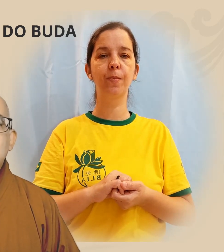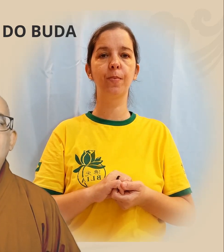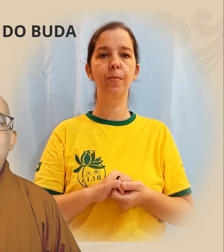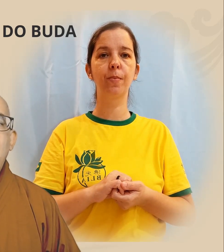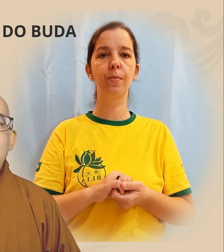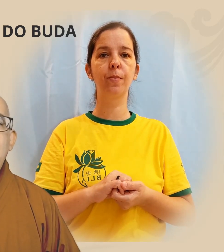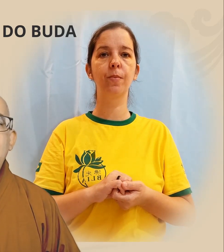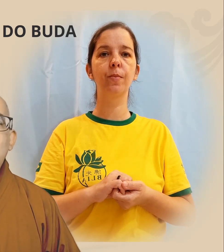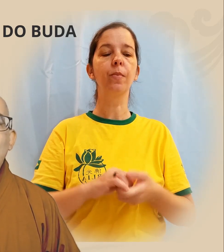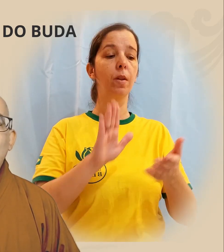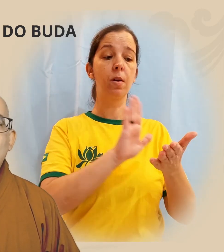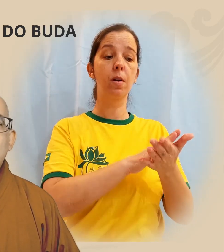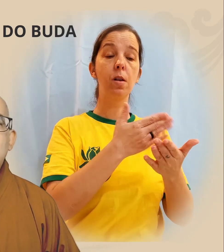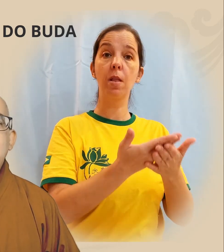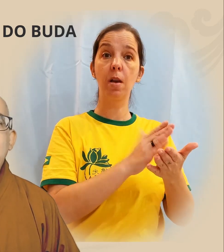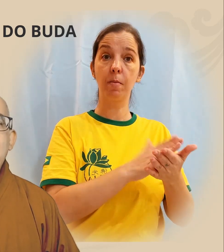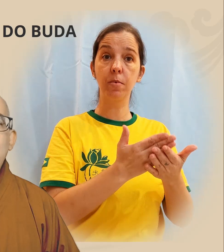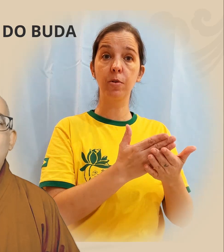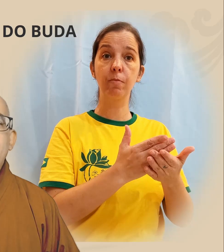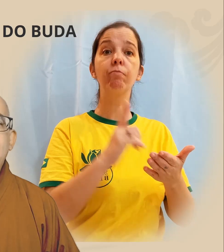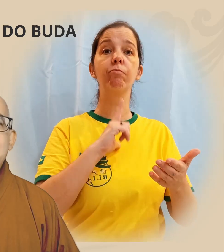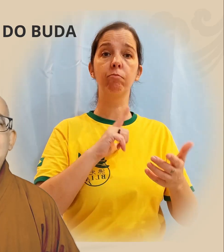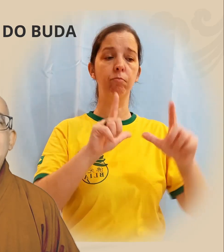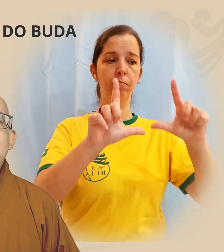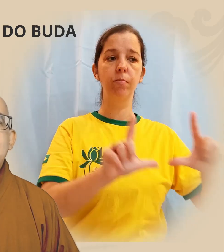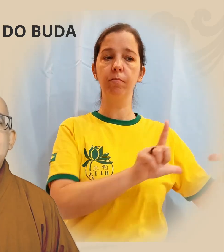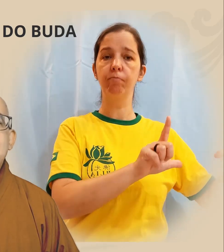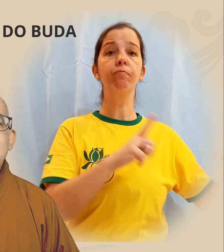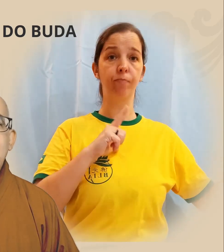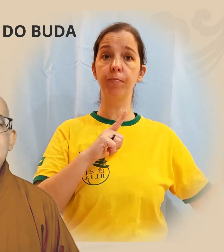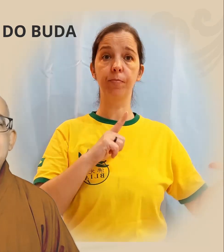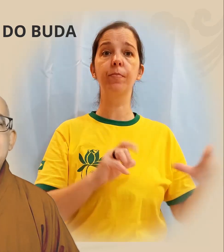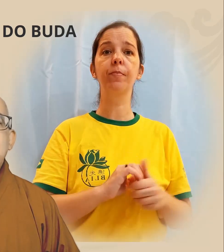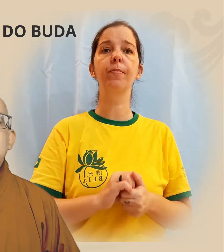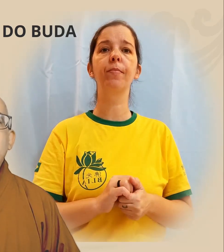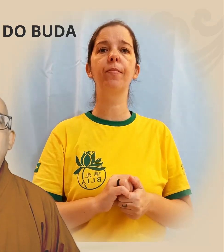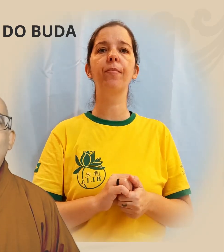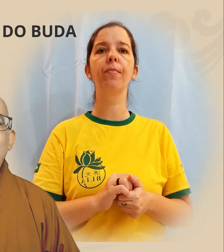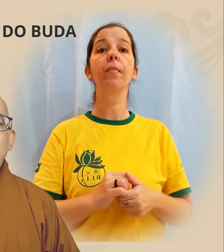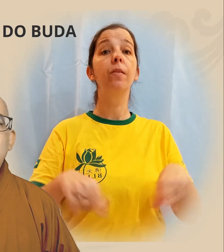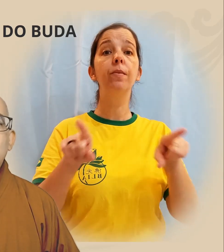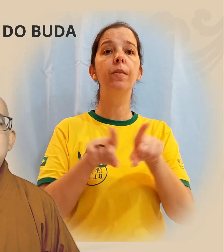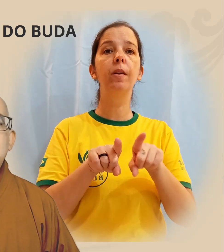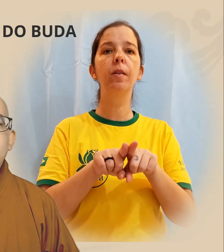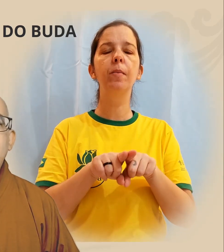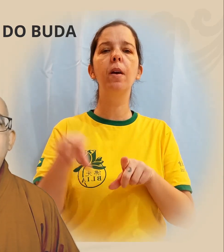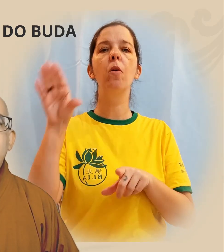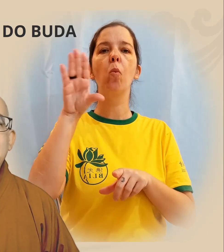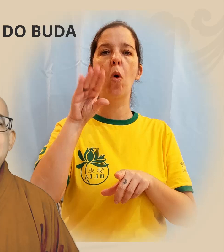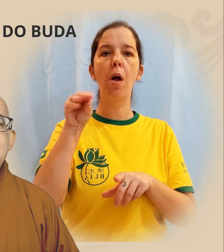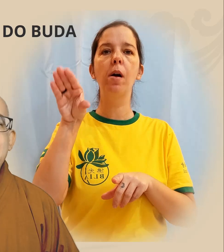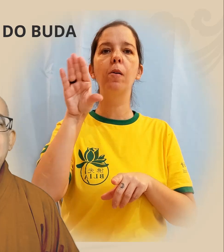onde, além do uso da língua brasileira de sinais, procuramos